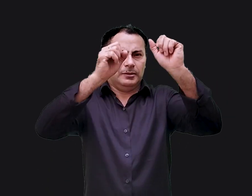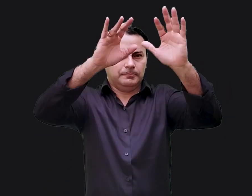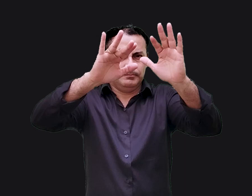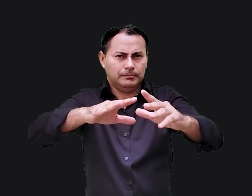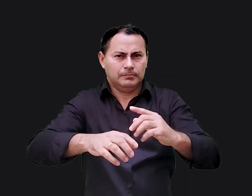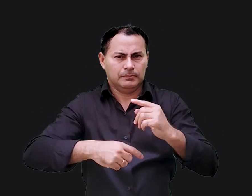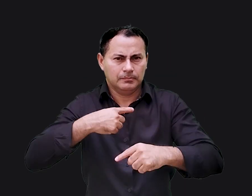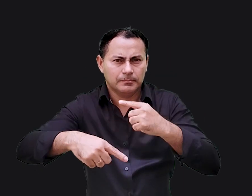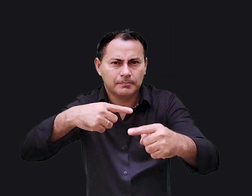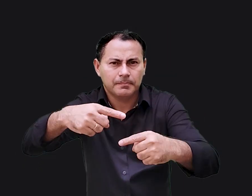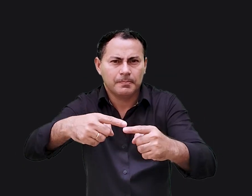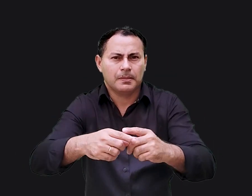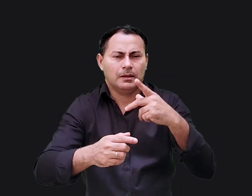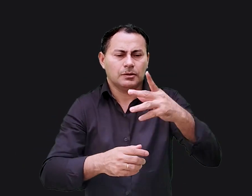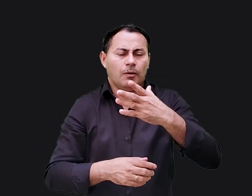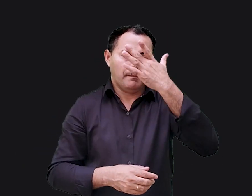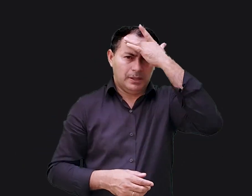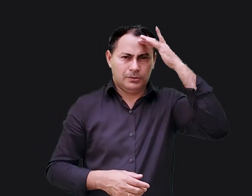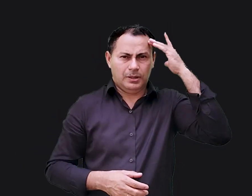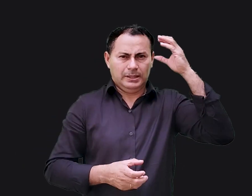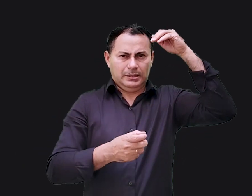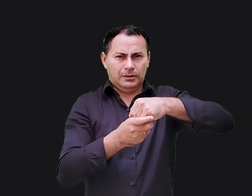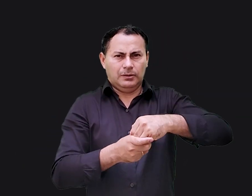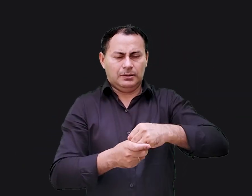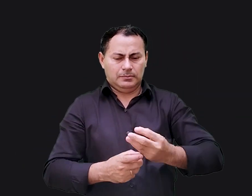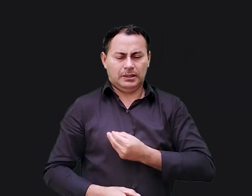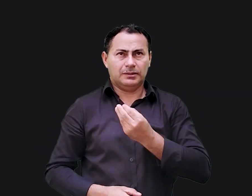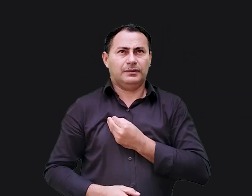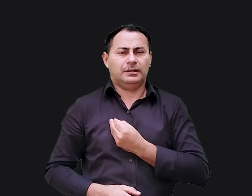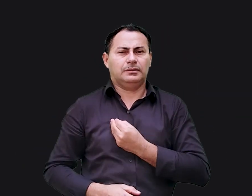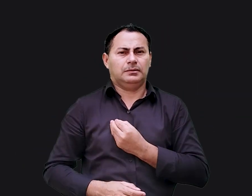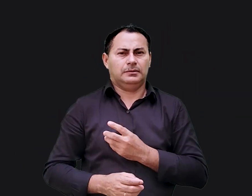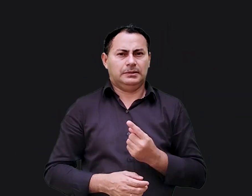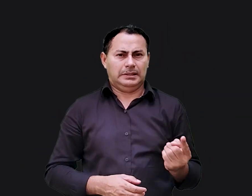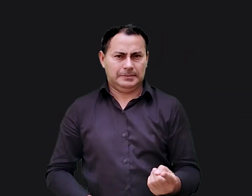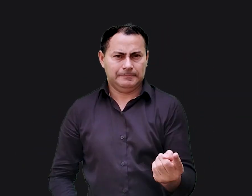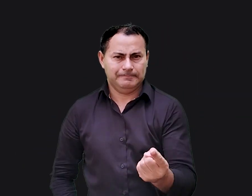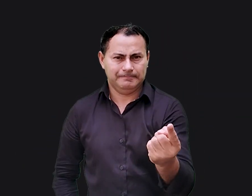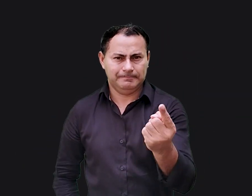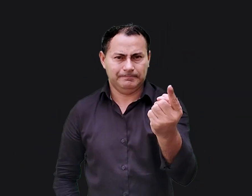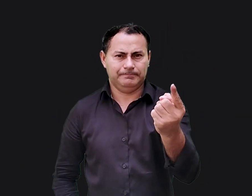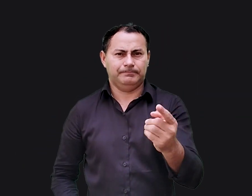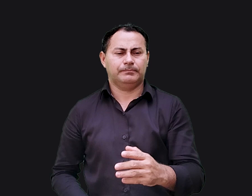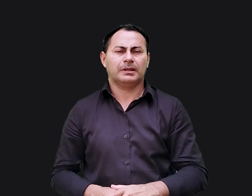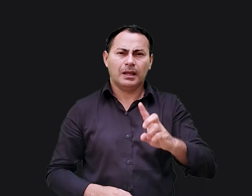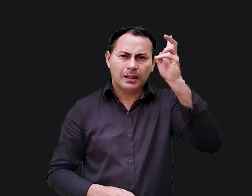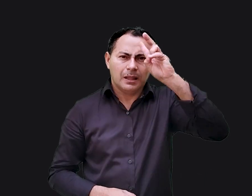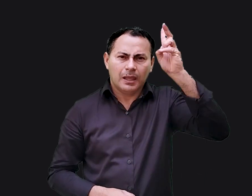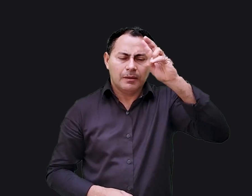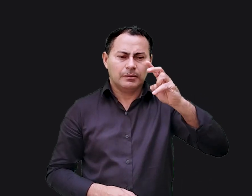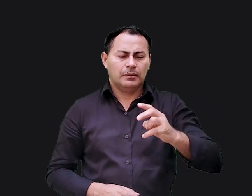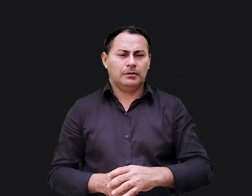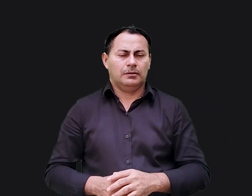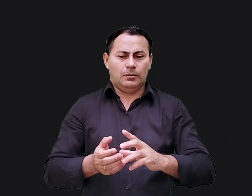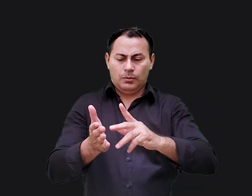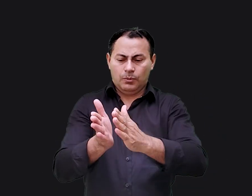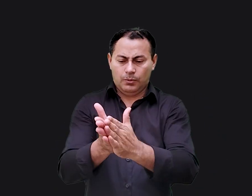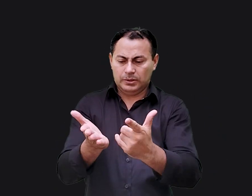homem abençoado prospera em seu homem interior nessa vida e na eternidade. Lembre-se que os livros